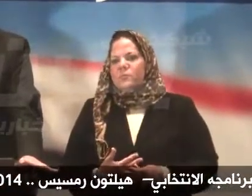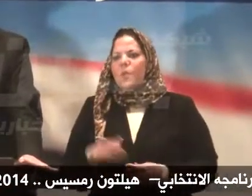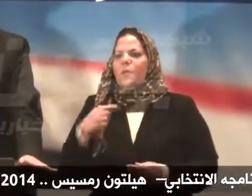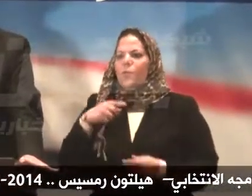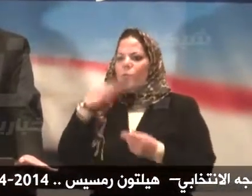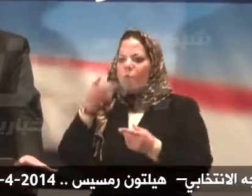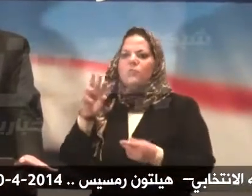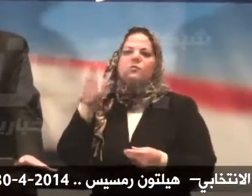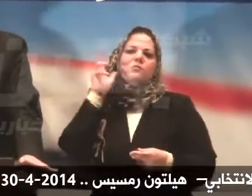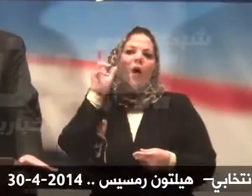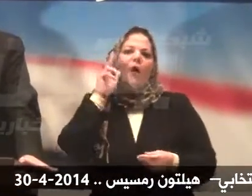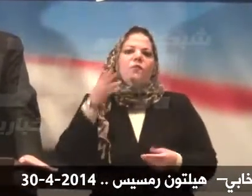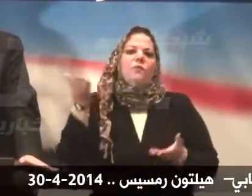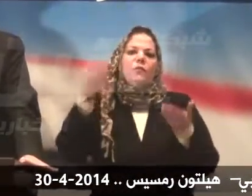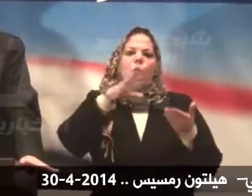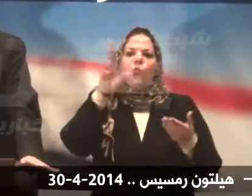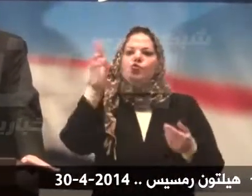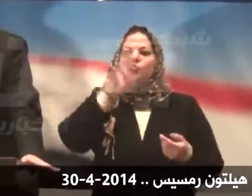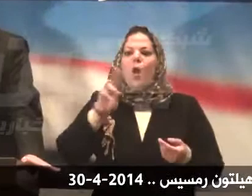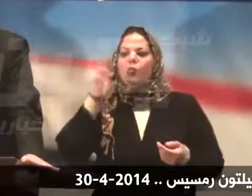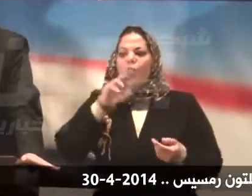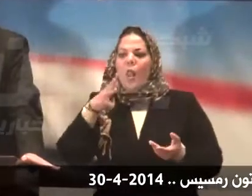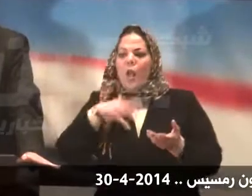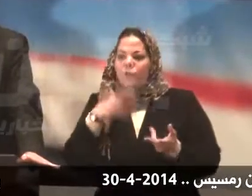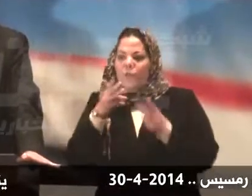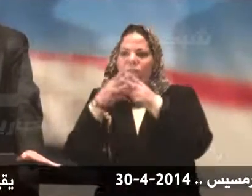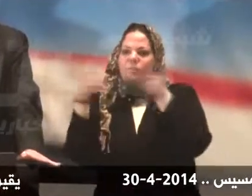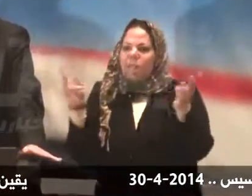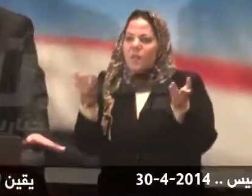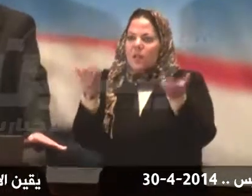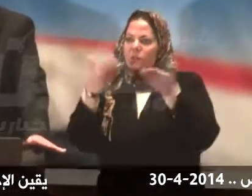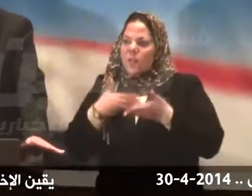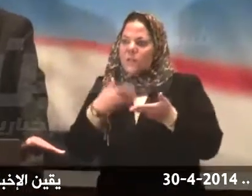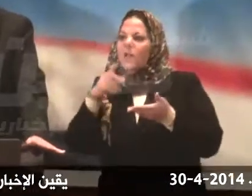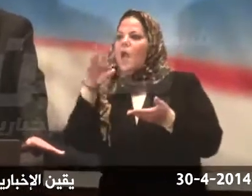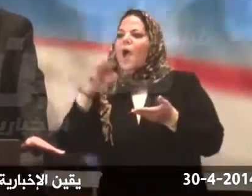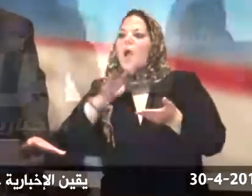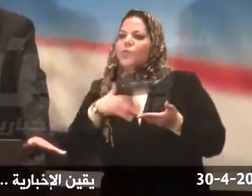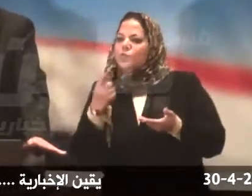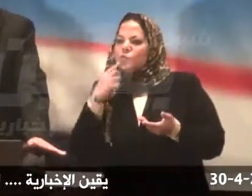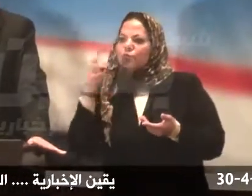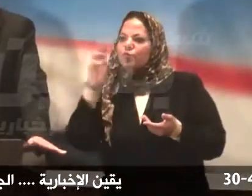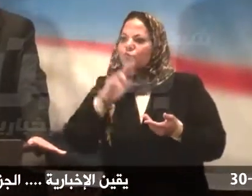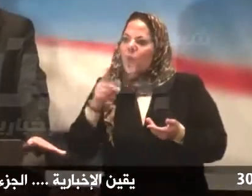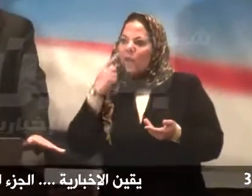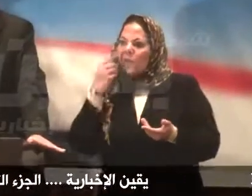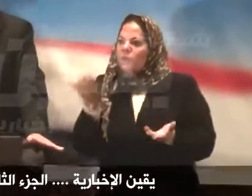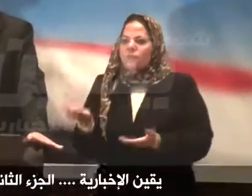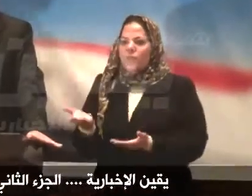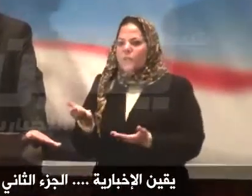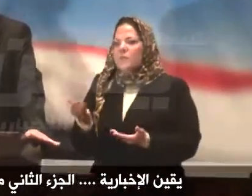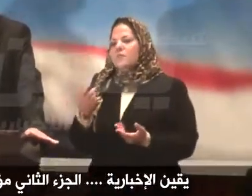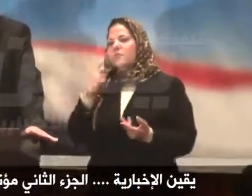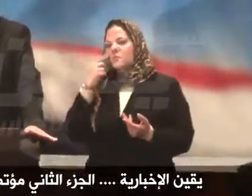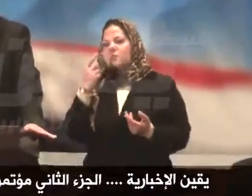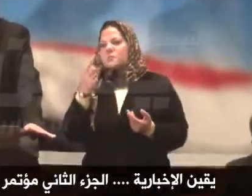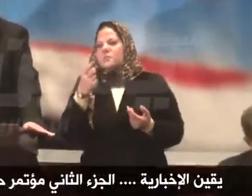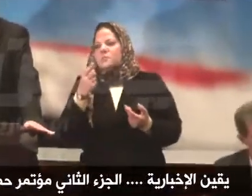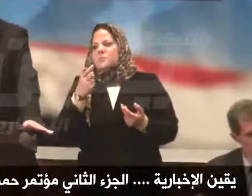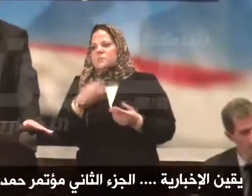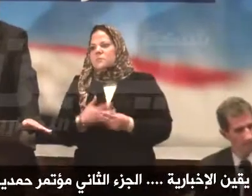وبدعو اخواننا الصحفيين زي ما ذكرني اخي العزيز حسين عبد الغني بان لهم فرصه اسئله،